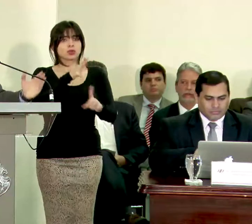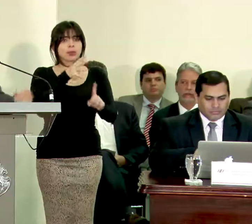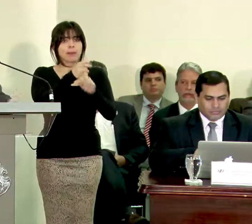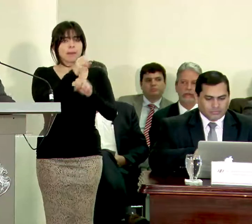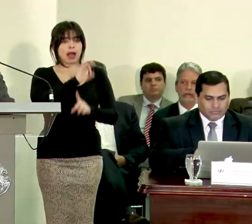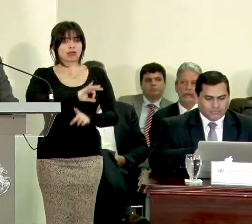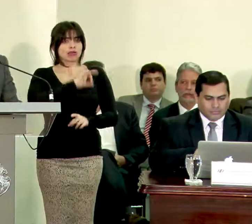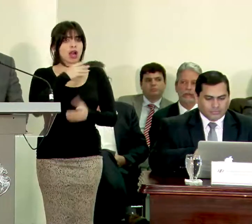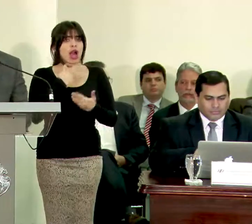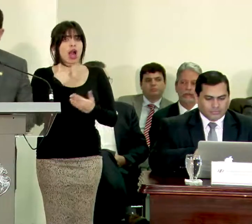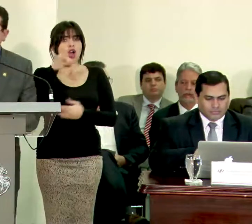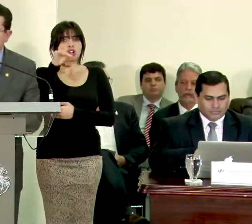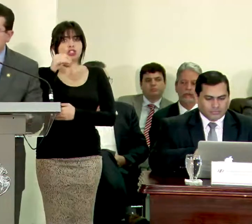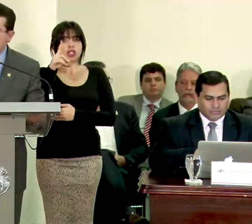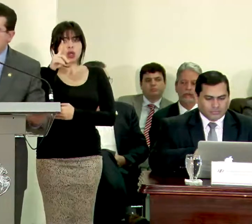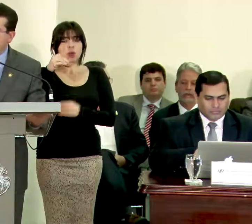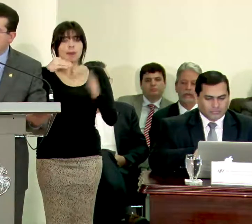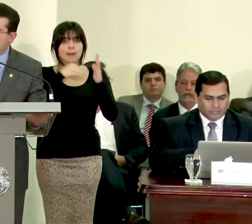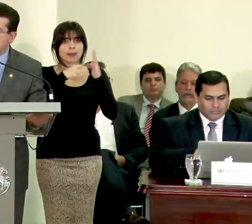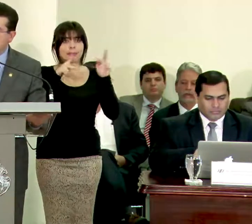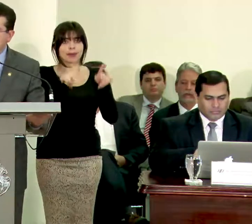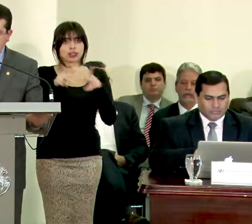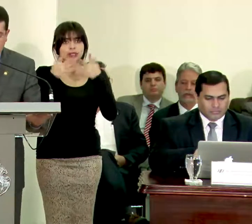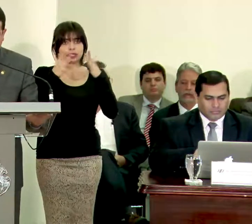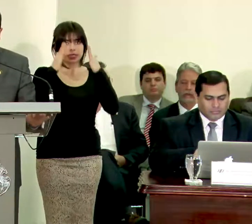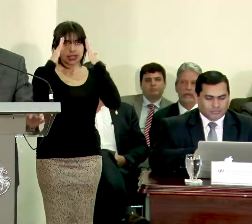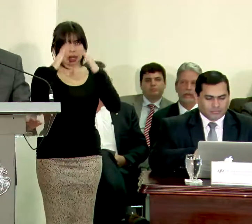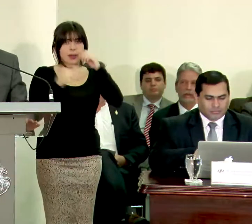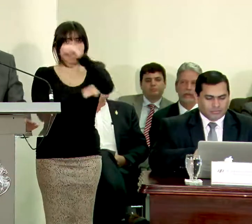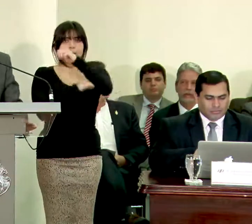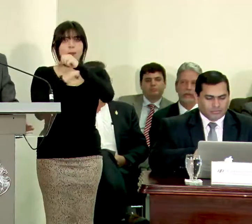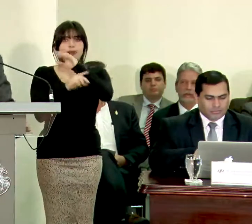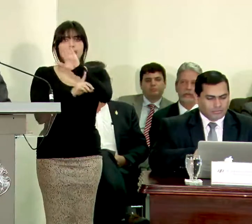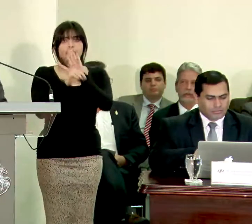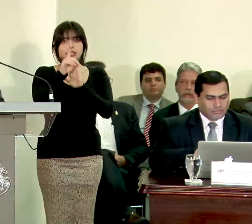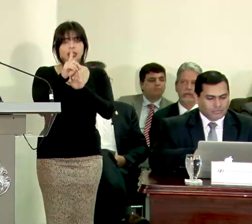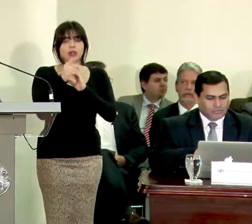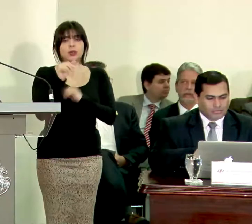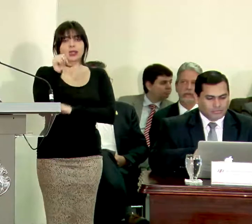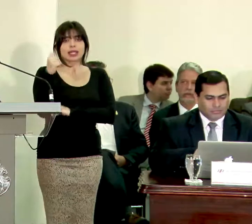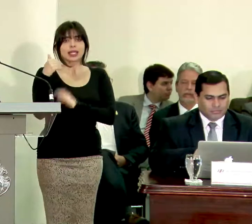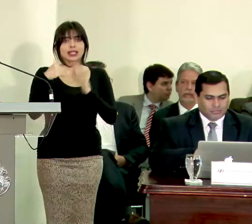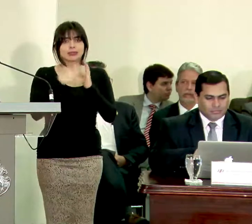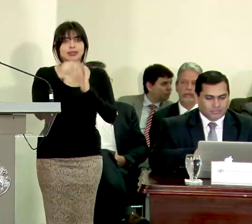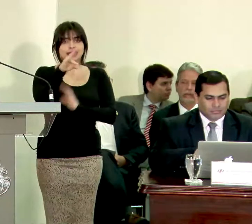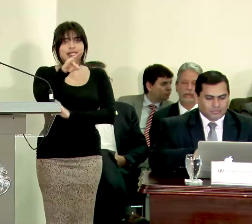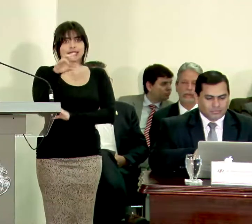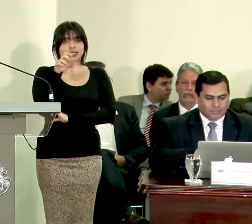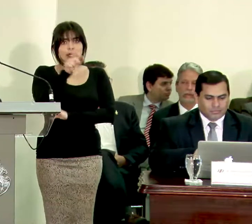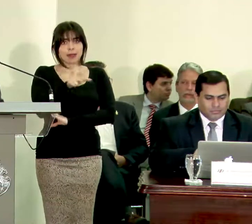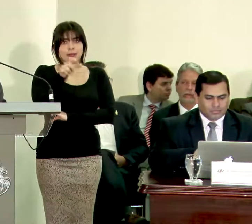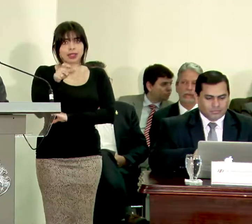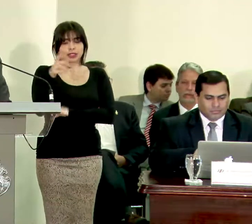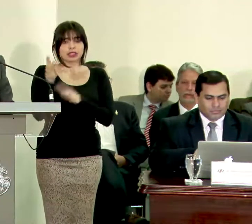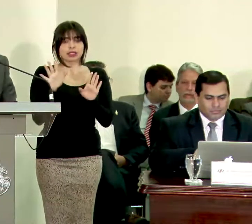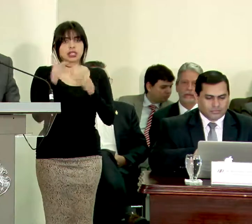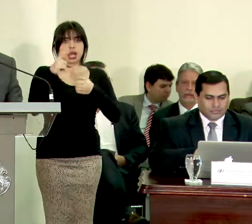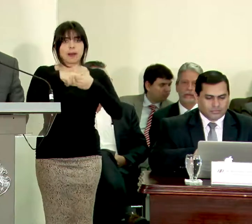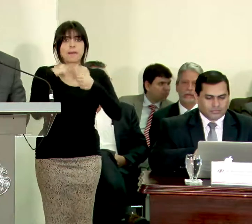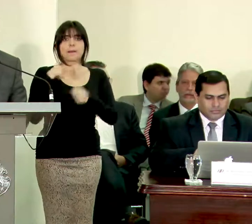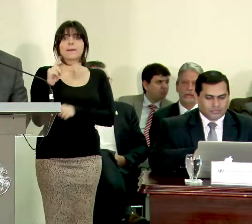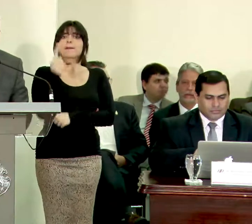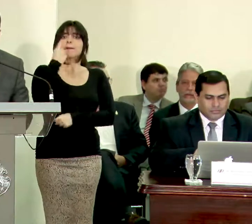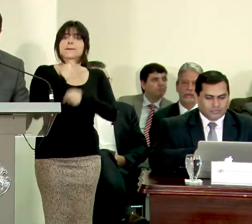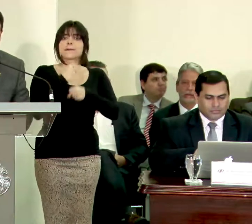impacto. Tenemos 81 mil personas atendidas en el Puente al Desarrollo, 10 mil 700 personas inscritas en Mi